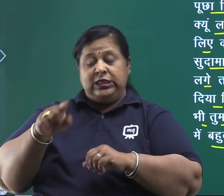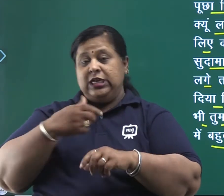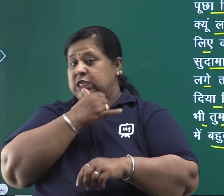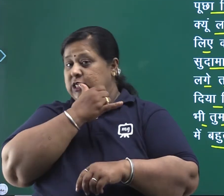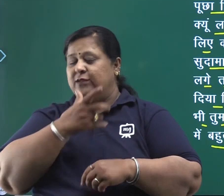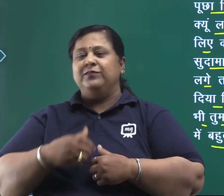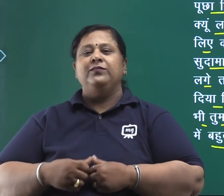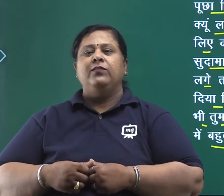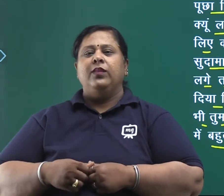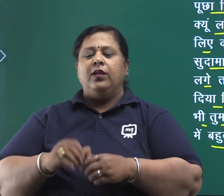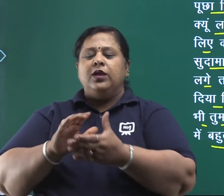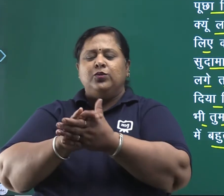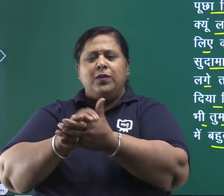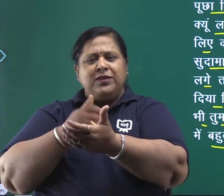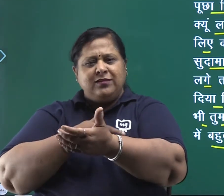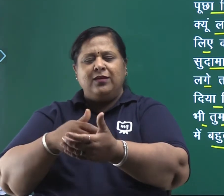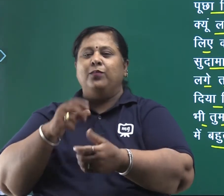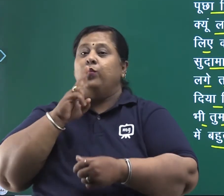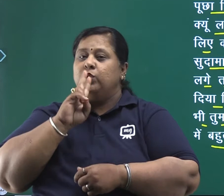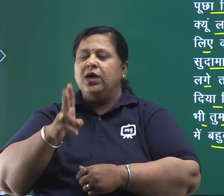ने सुदामा जी से पूछा